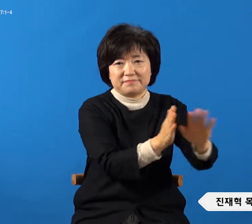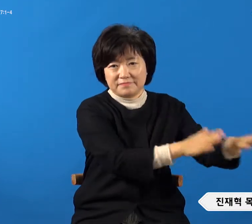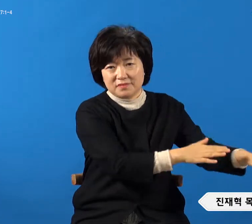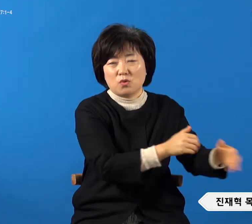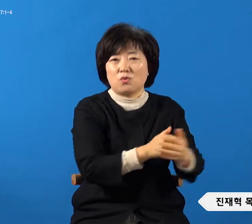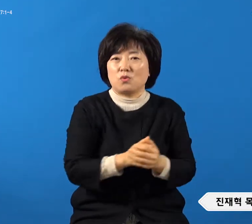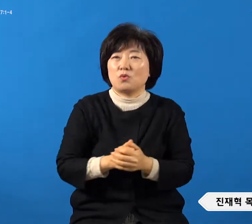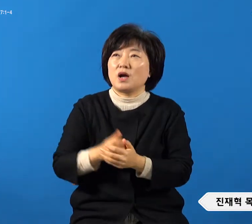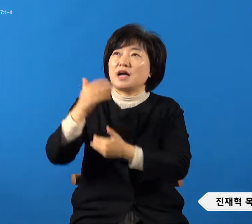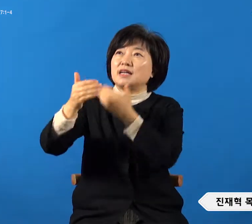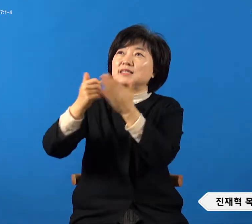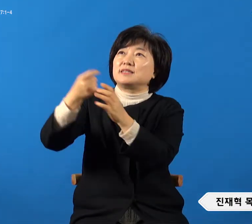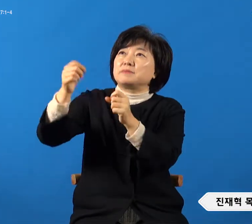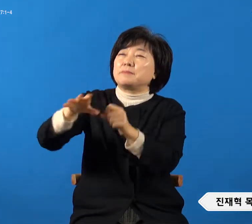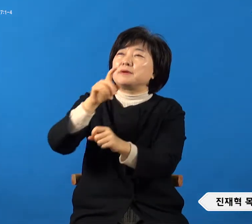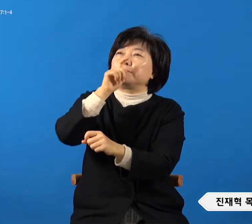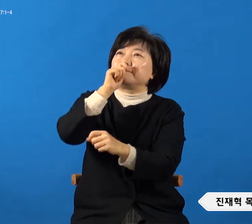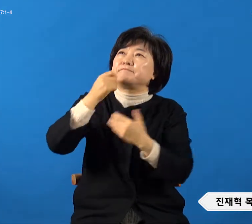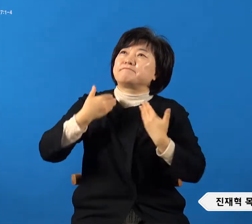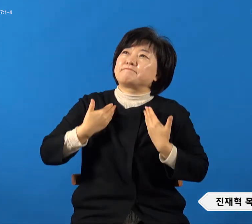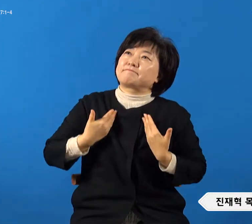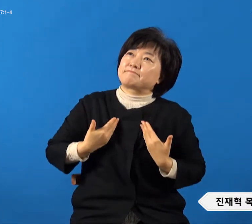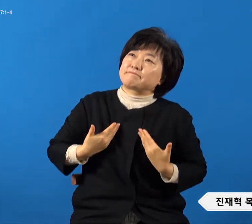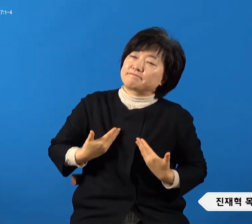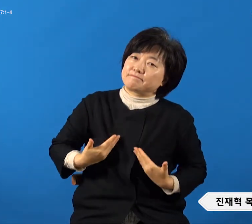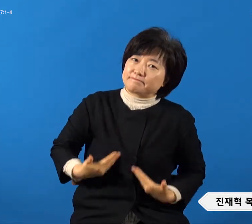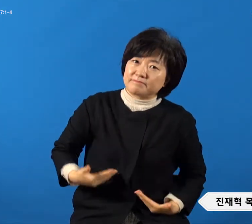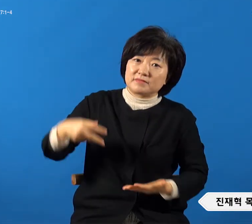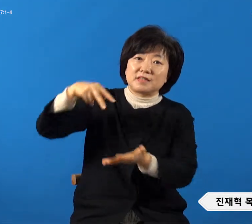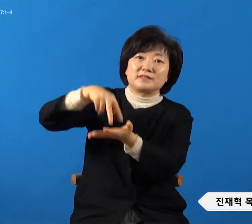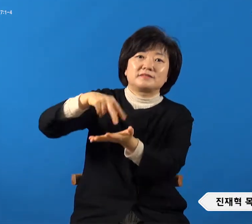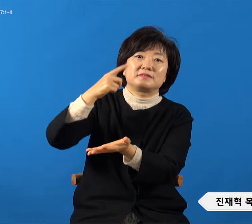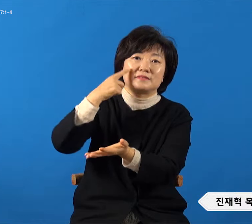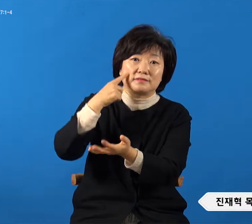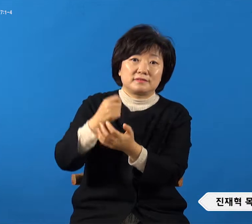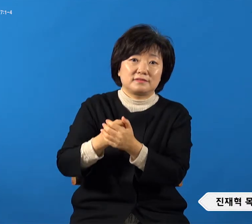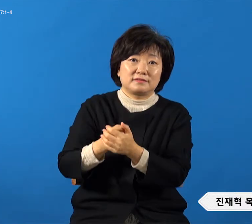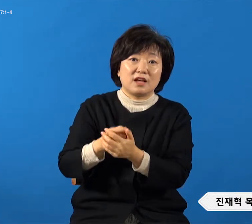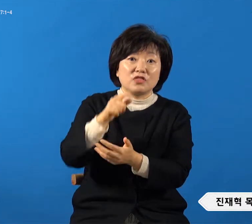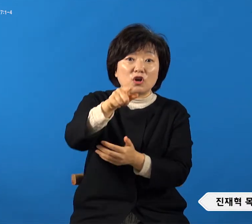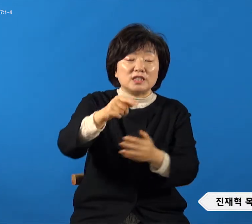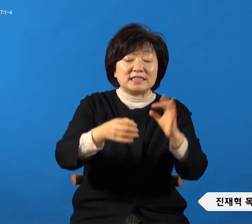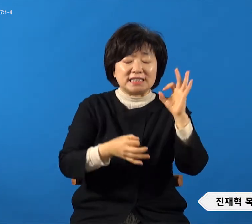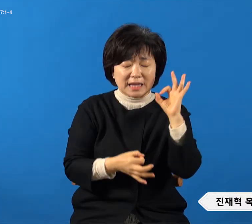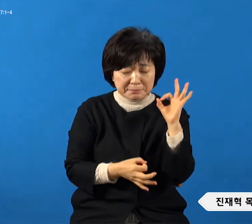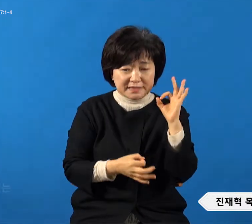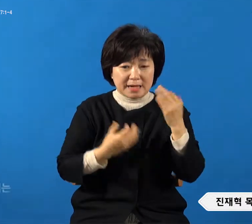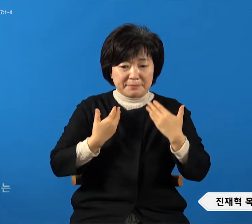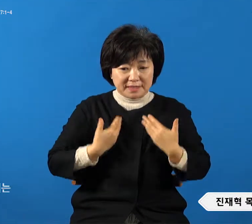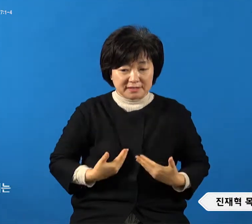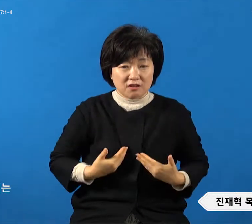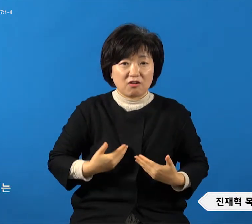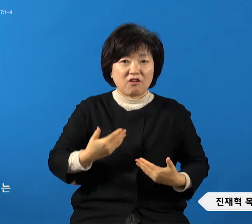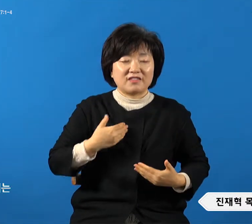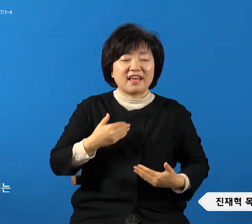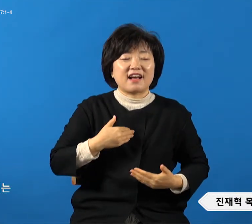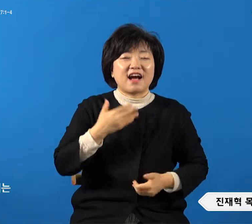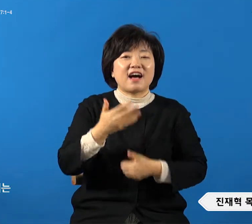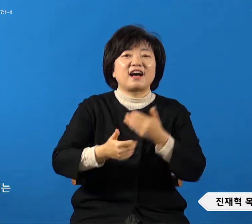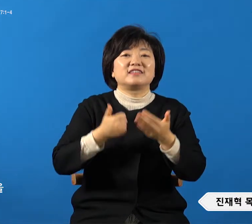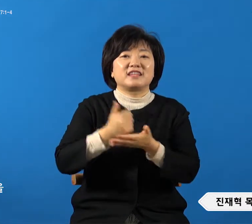앞에 잠잠히 서보십시오. 그래서 성경은 우리에게 말씀합니다. 너는 잠잠히 있어 내가 하나님